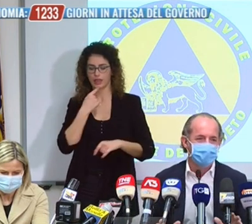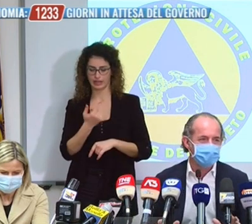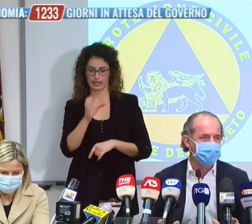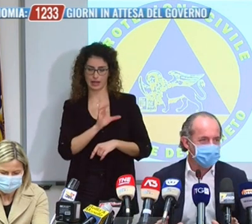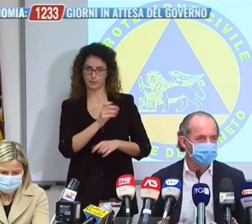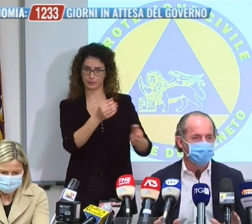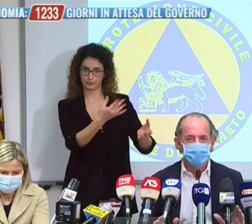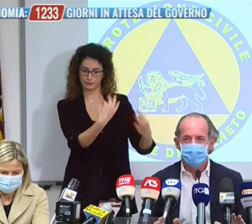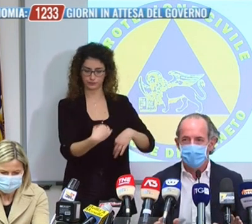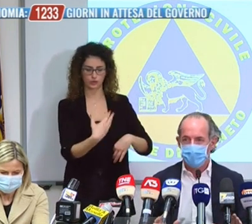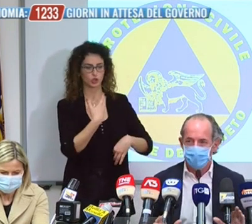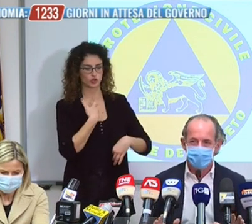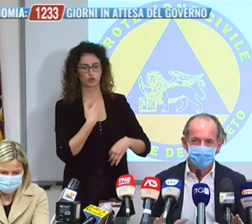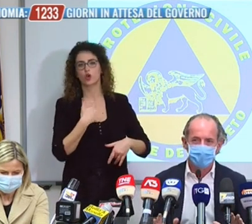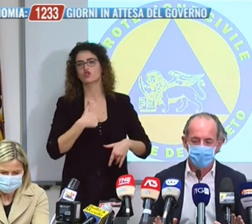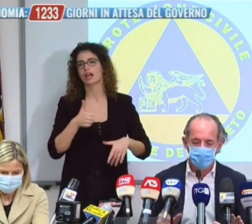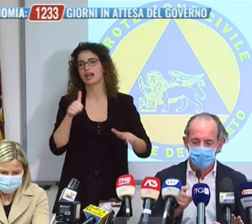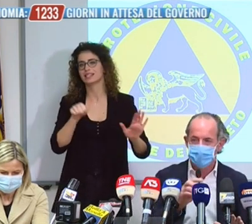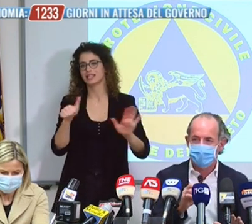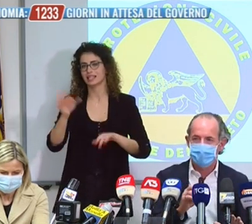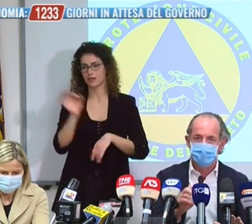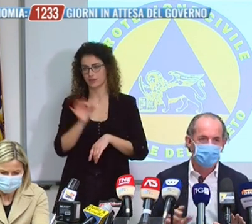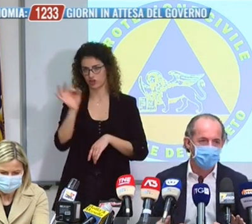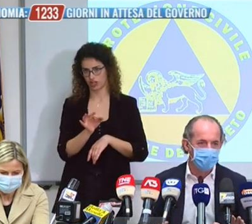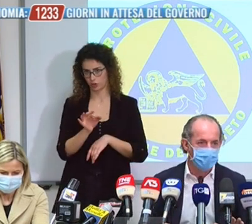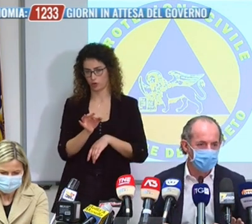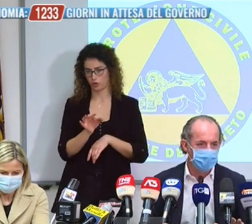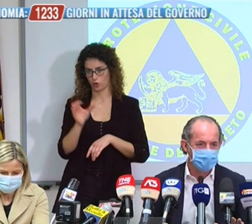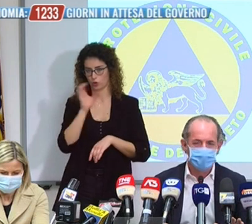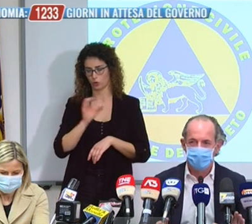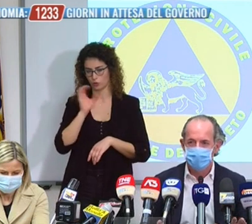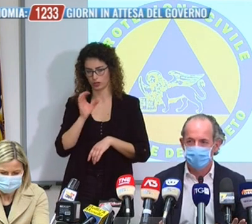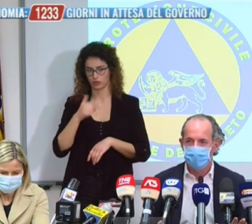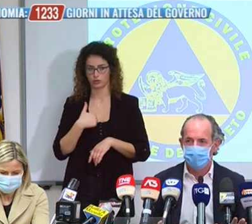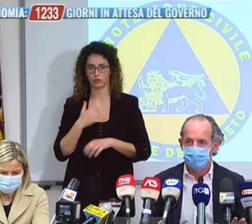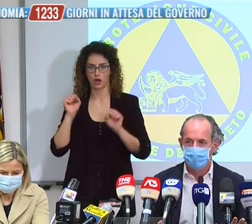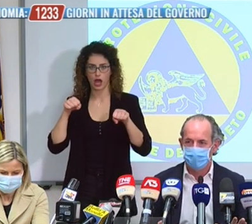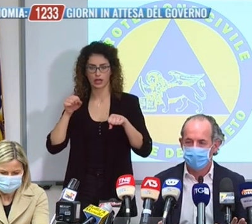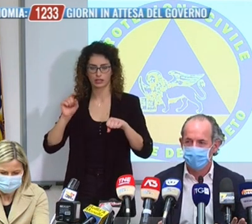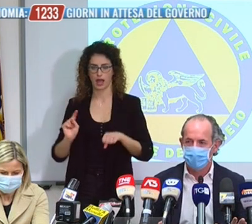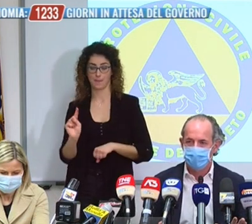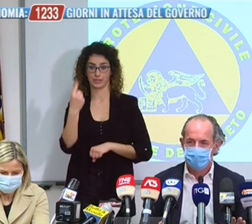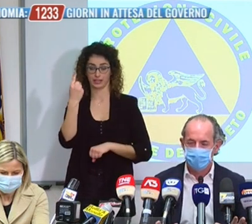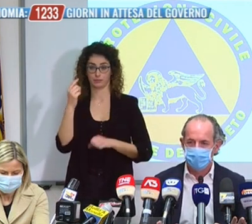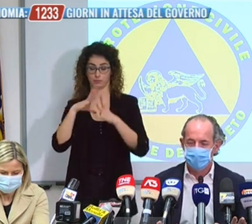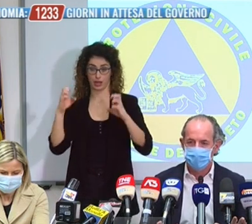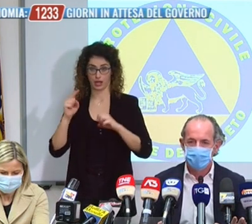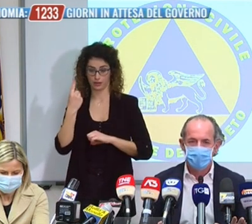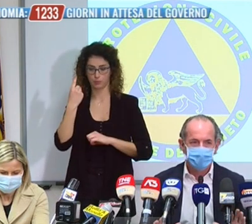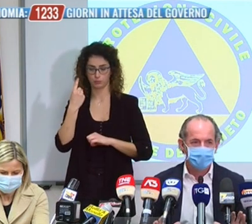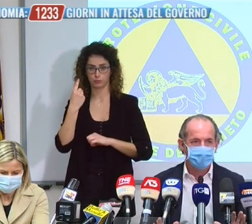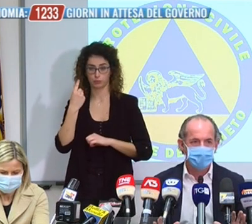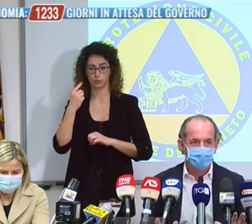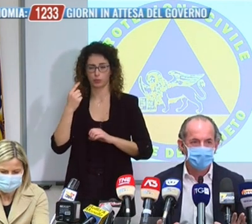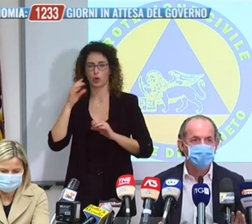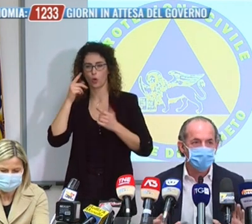abbiamo il 66% di turisti in Veneto, dei 70 milioni di presenze, prima azienda, 18 miliardi di fatturato, il turismo,